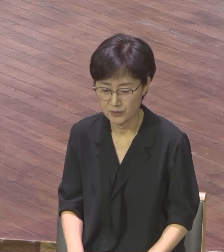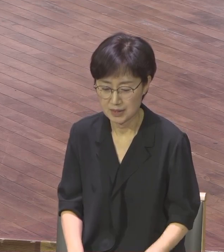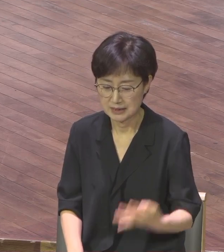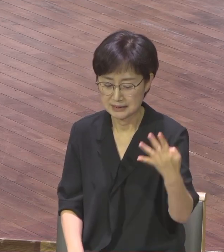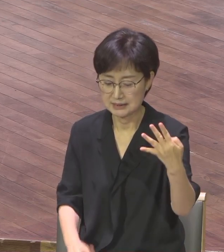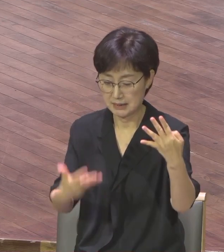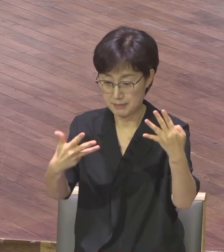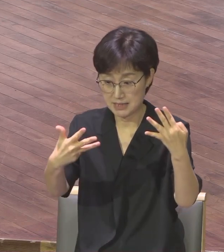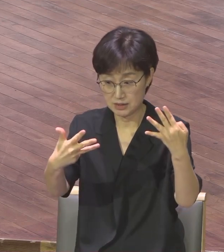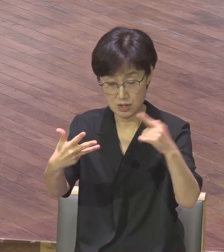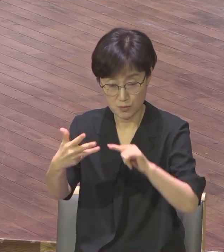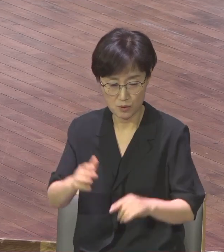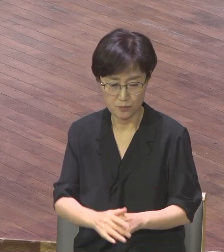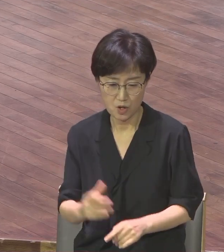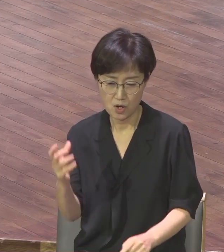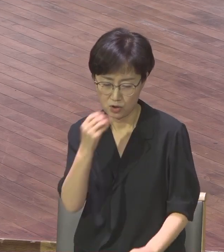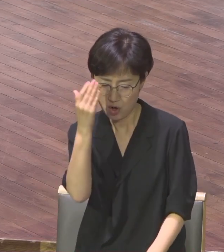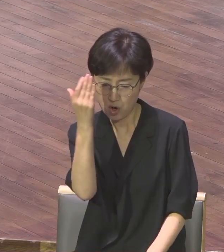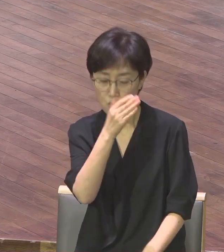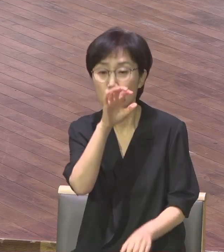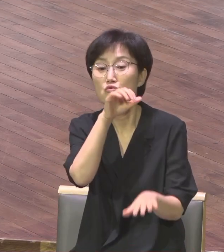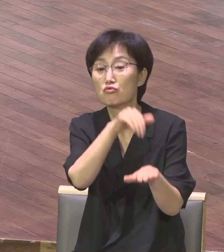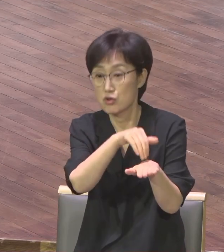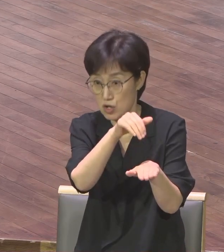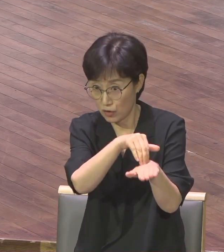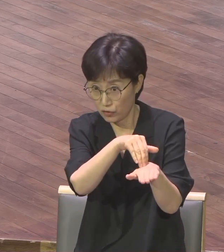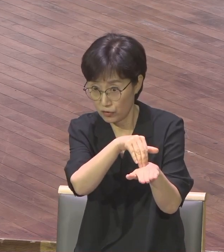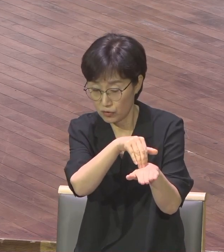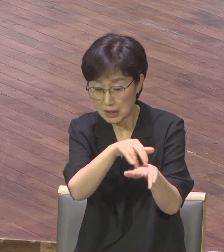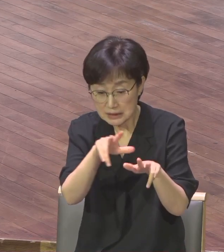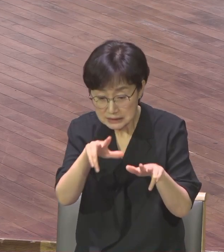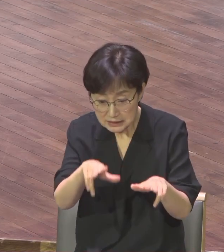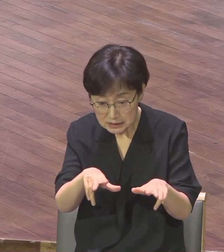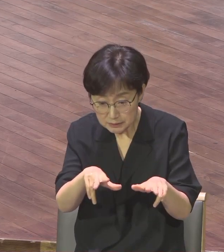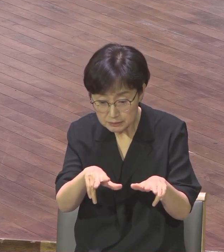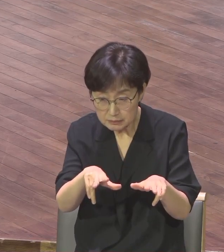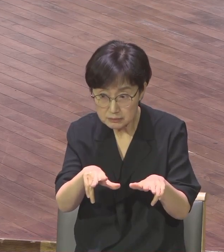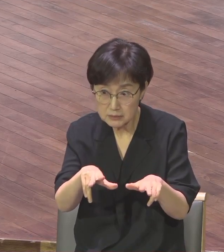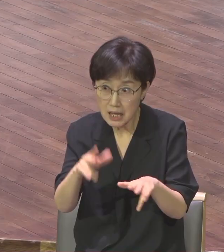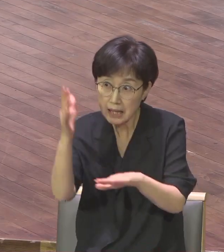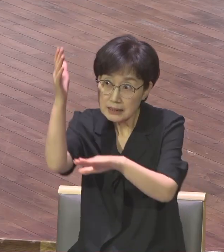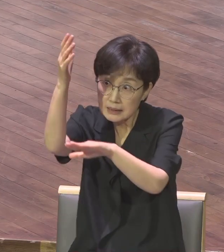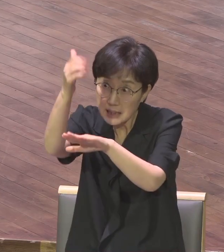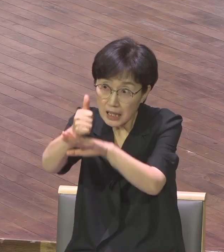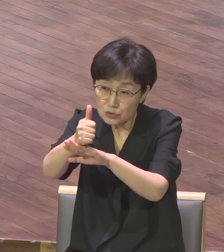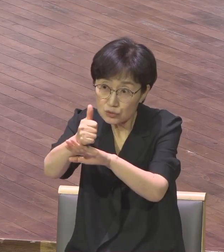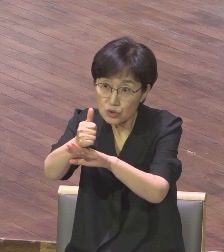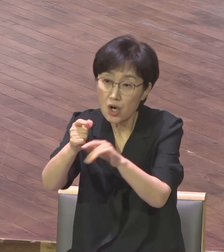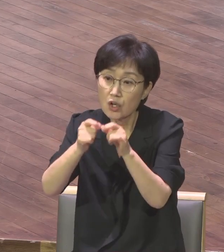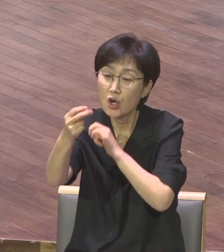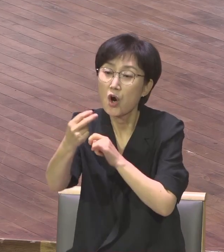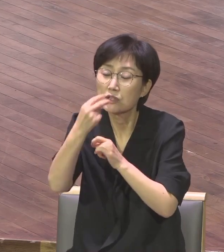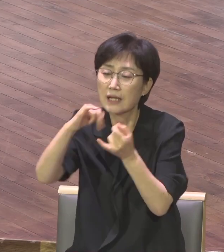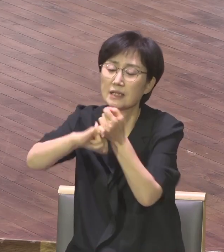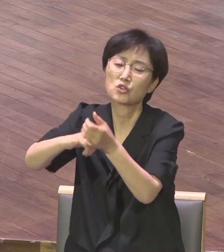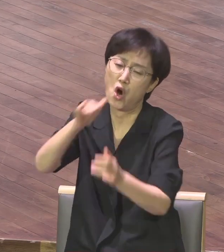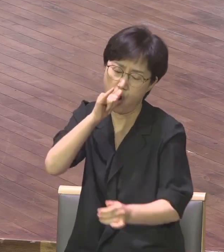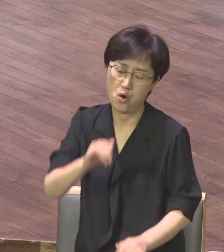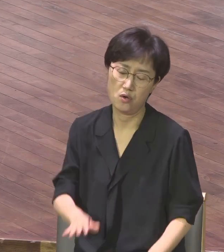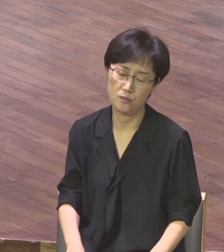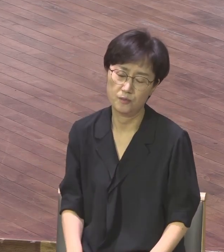훈련이 범사에 유익이 있고 금생과 내생에 약속이 있다라고 강조하고 있습니다. 자,